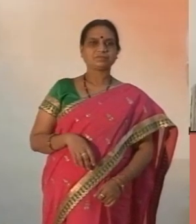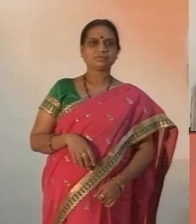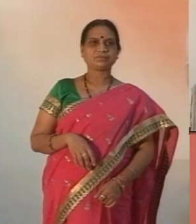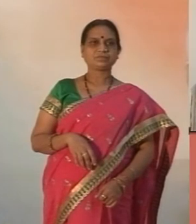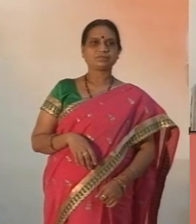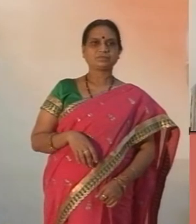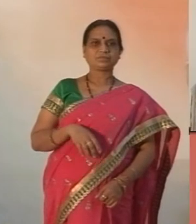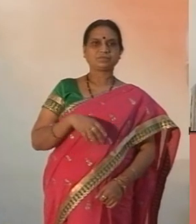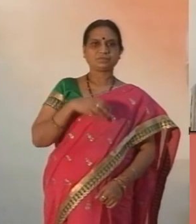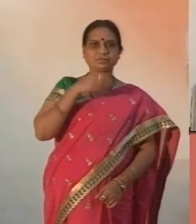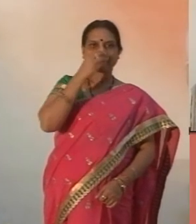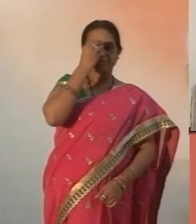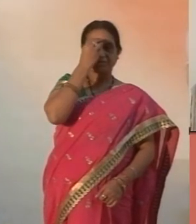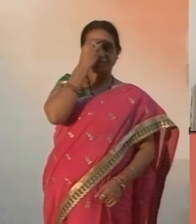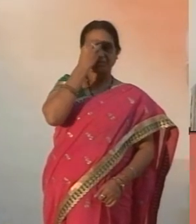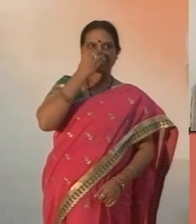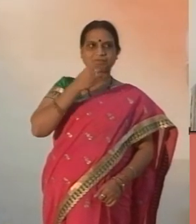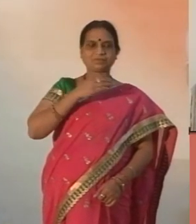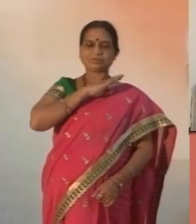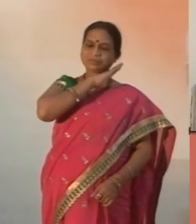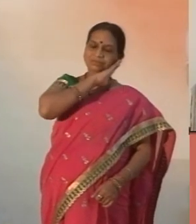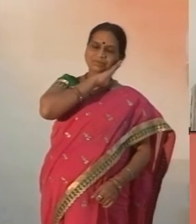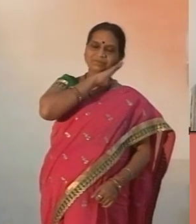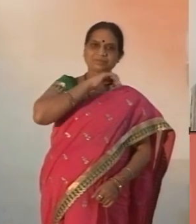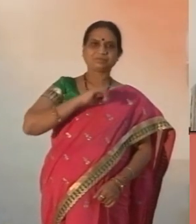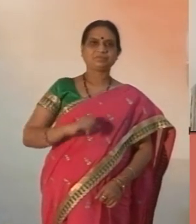और आत्मा के लिए रेस्ट,